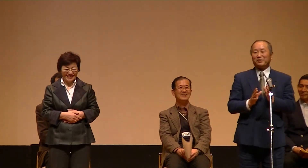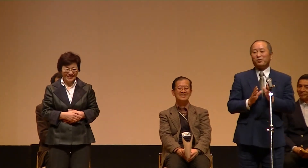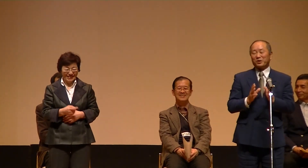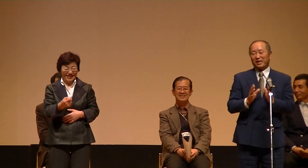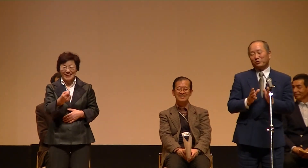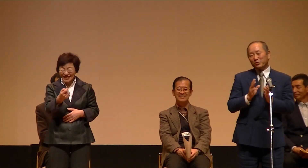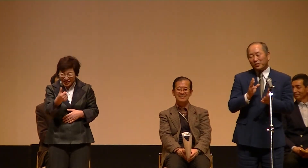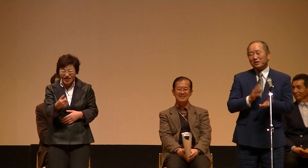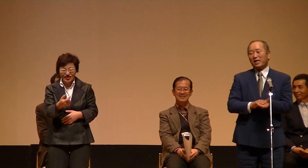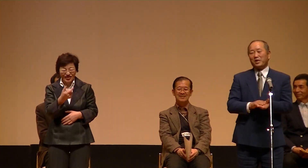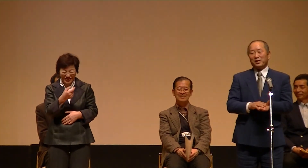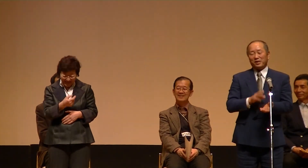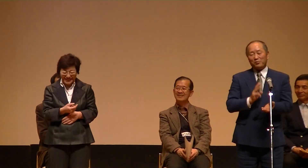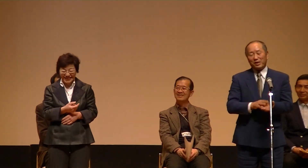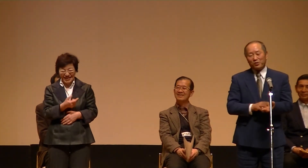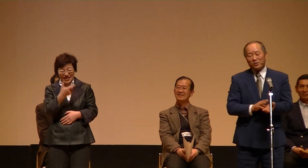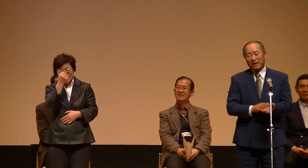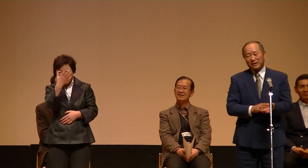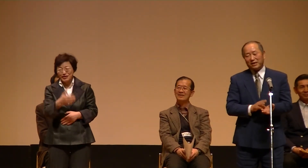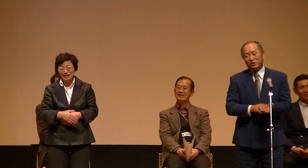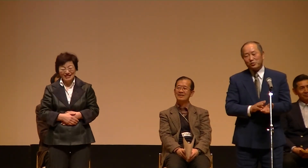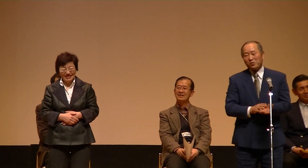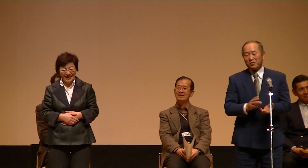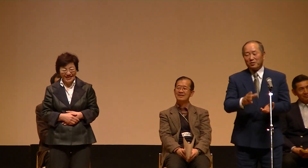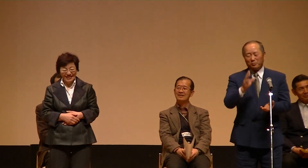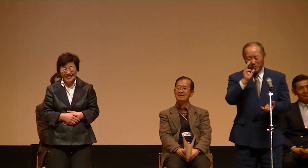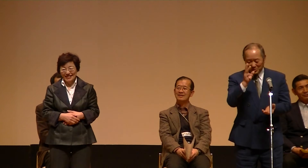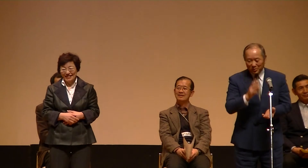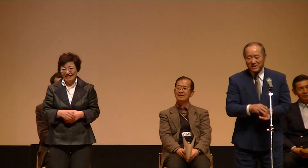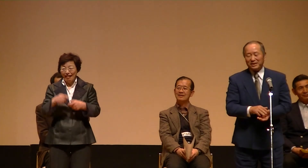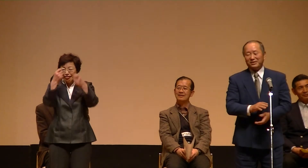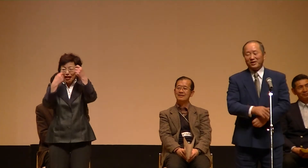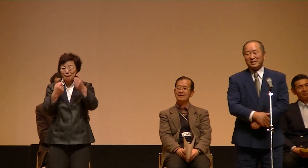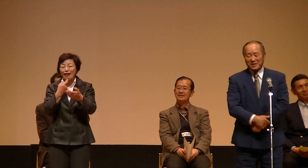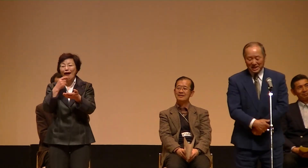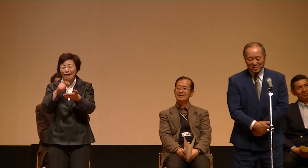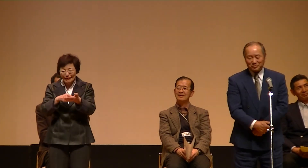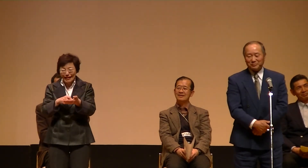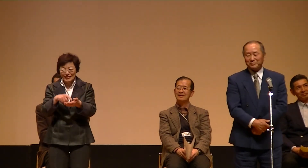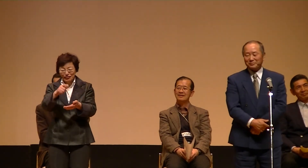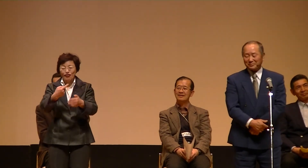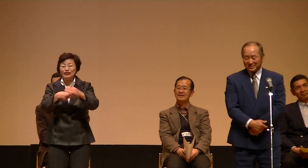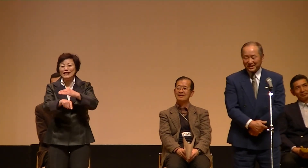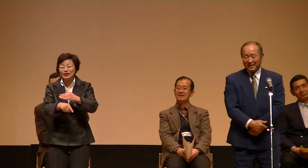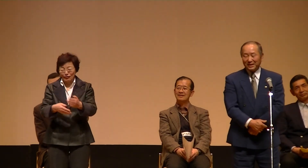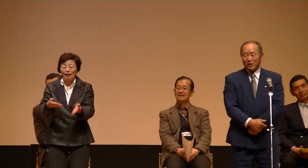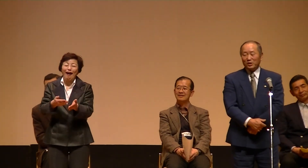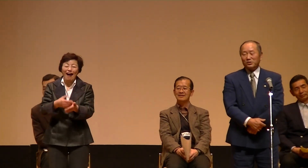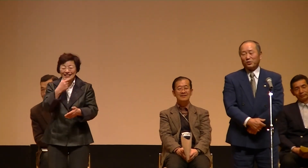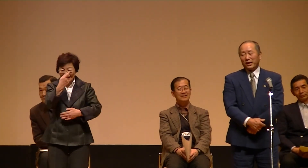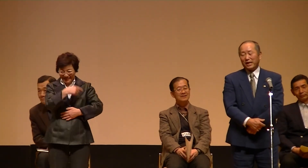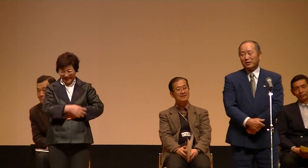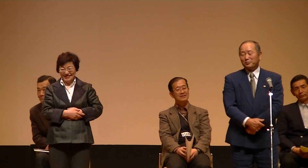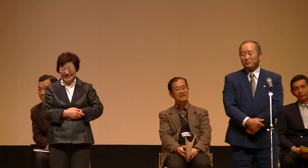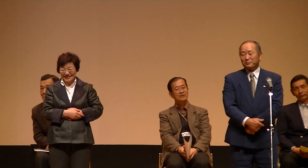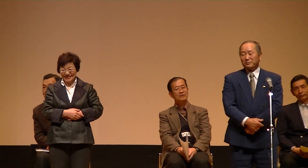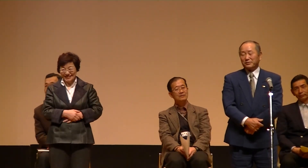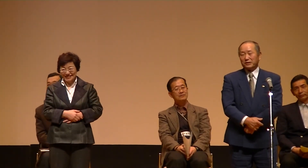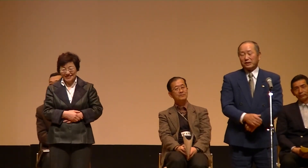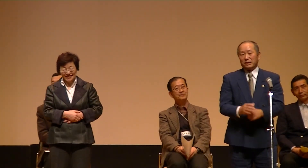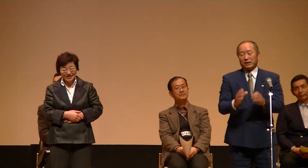ちょっとだけ僕本当に涙もろくなった理由をもう少し言わせてください。そのね、